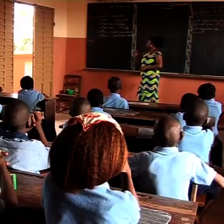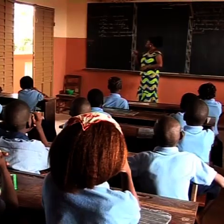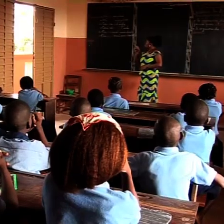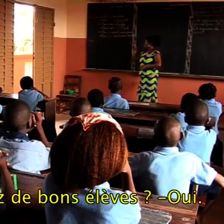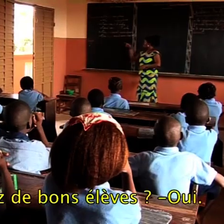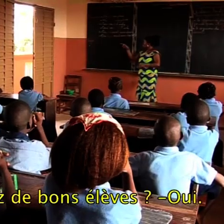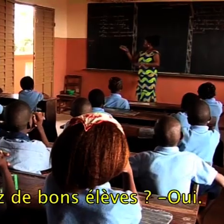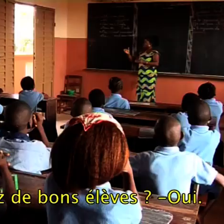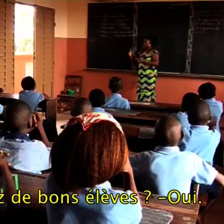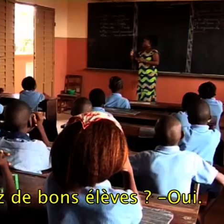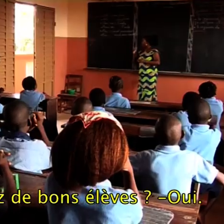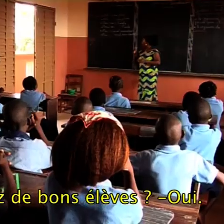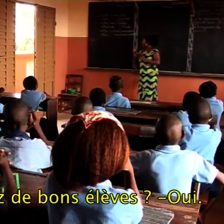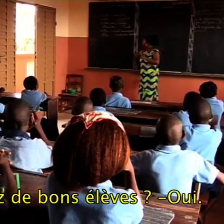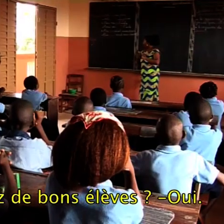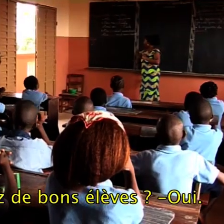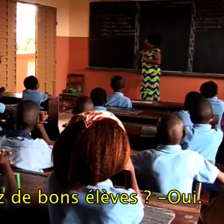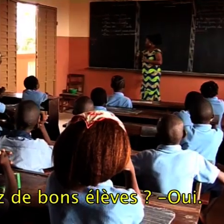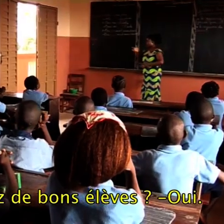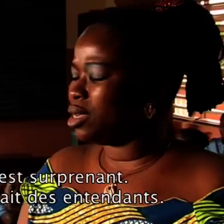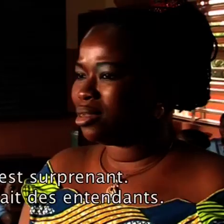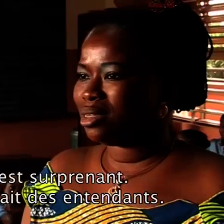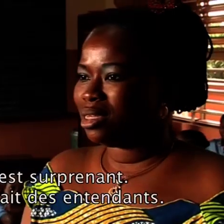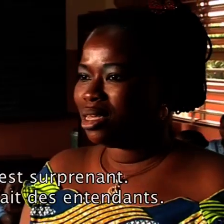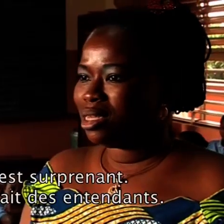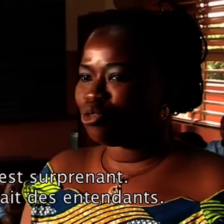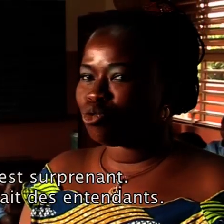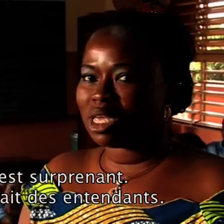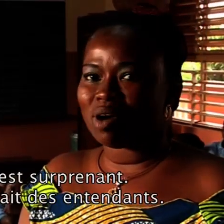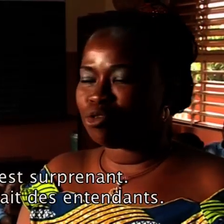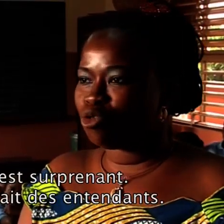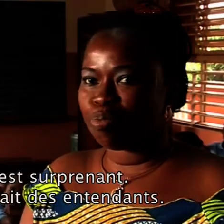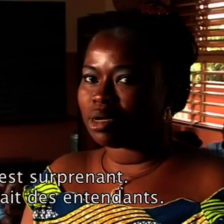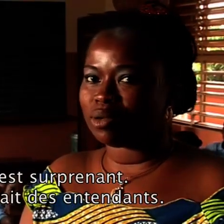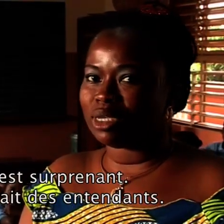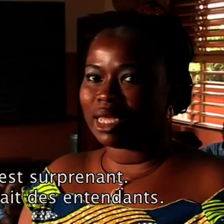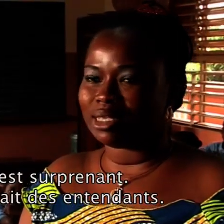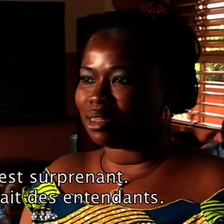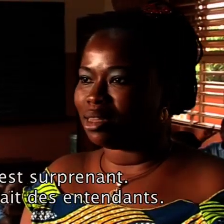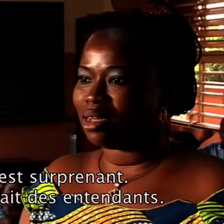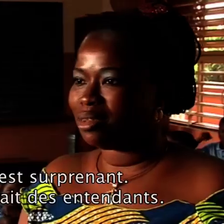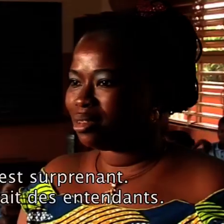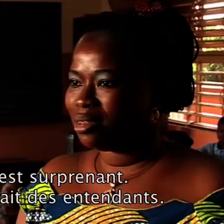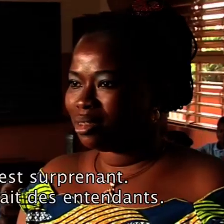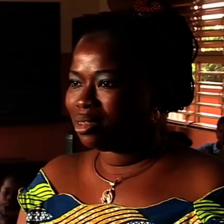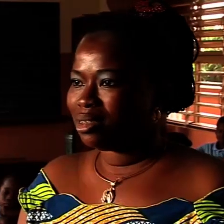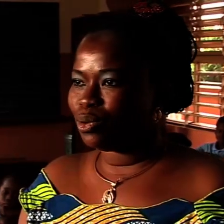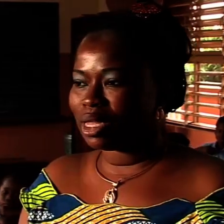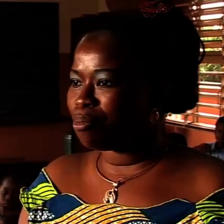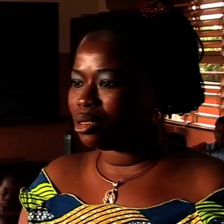Vous avez de bons éléments dans la classe? De très bons éléments. Des sourds qui vont vous surprendre, on dirait des entendants. De très bons